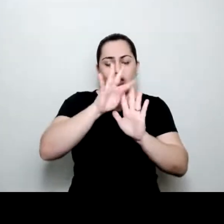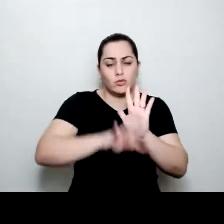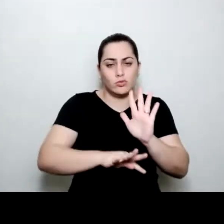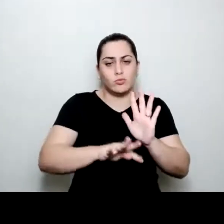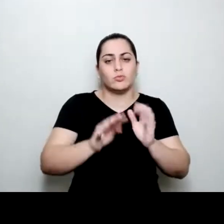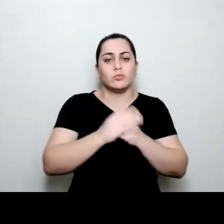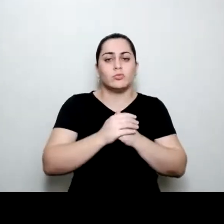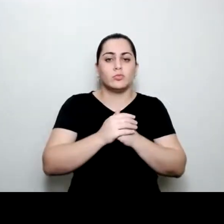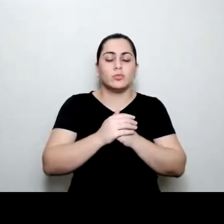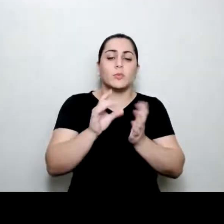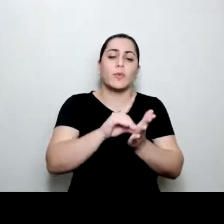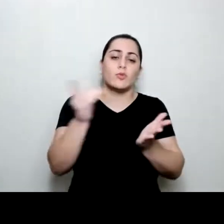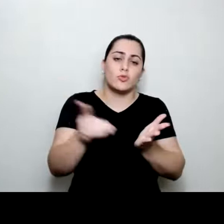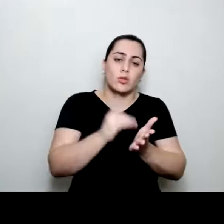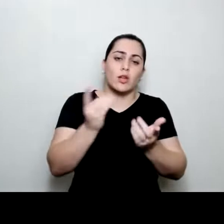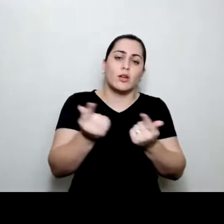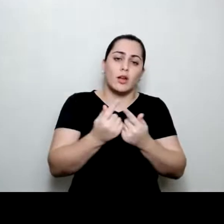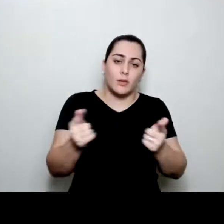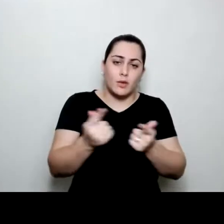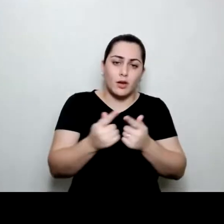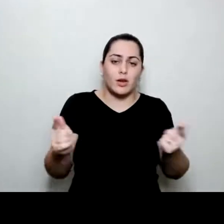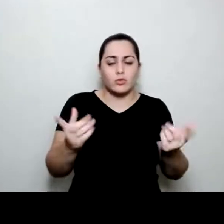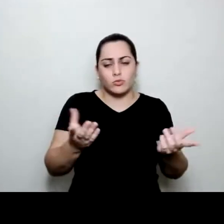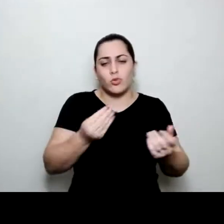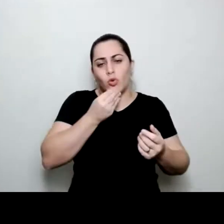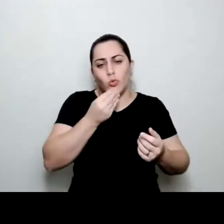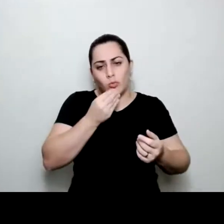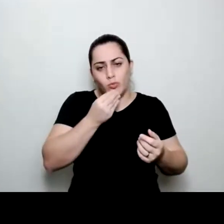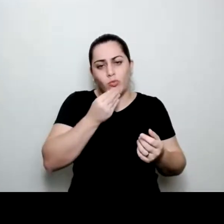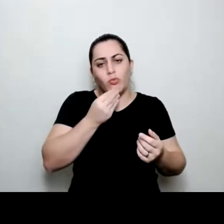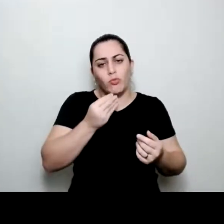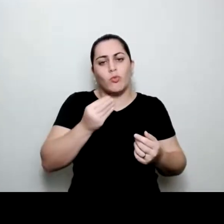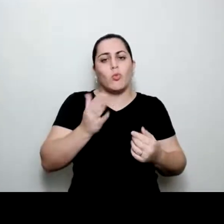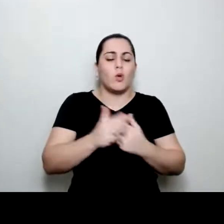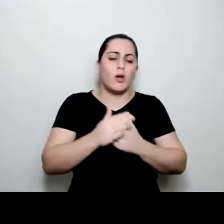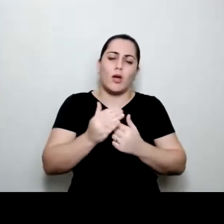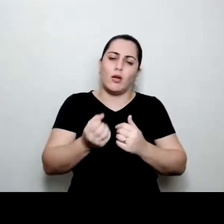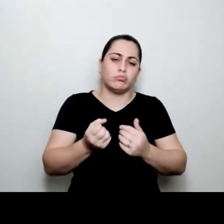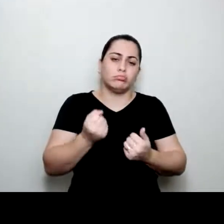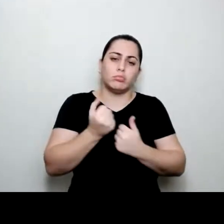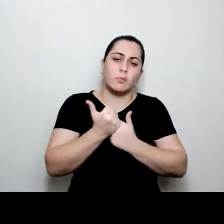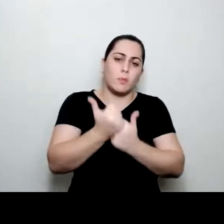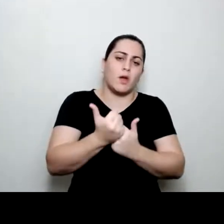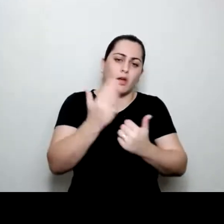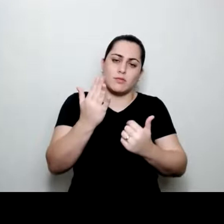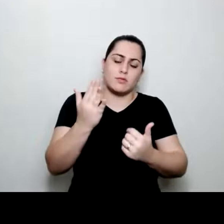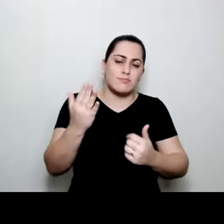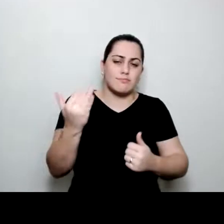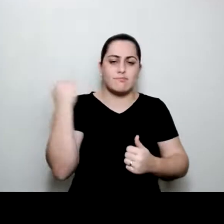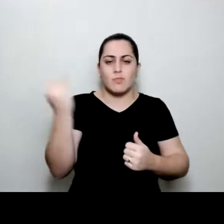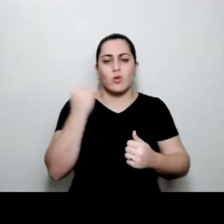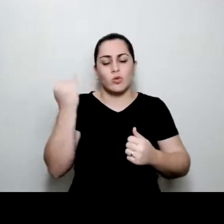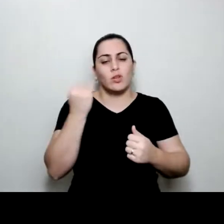O dicionário e a gramática servem, obviamente, de subsídio fundamental para esse trabalho